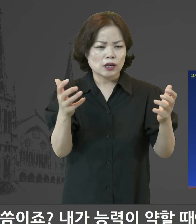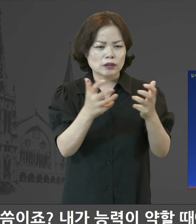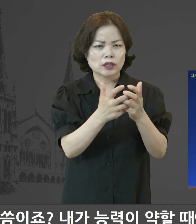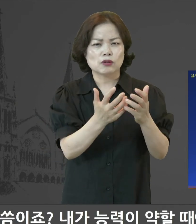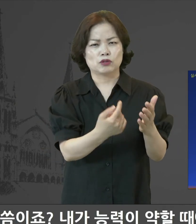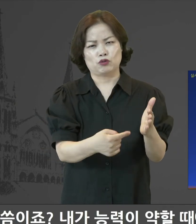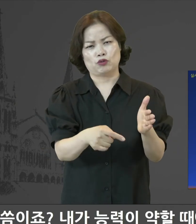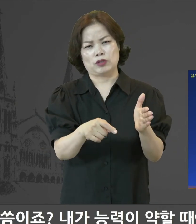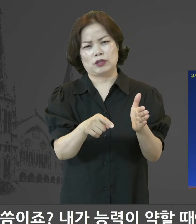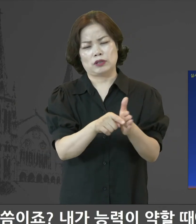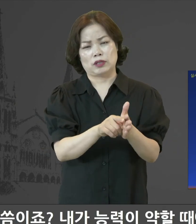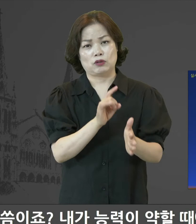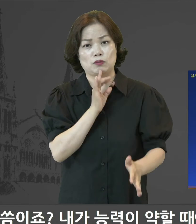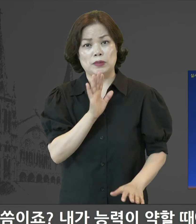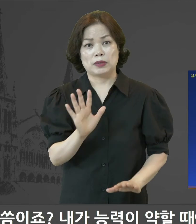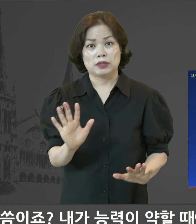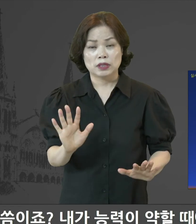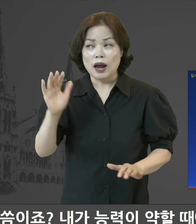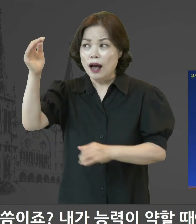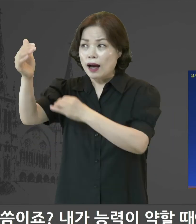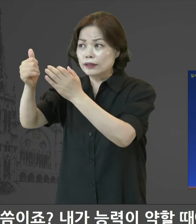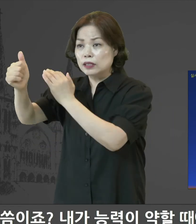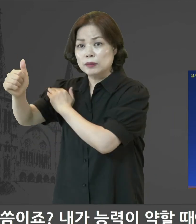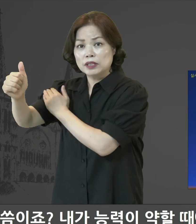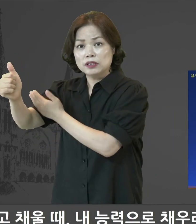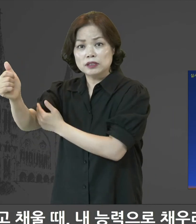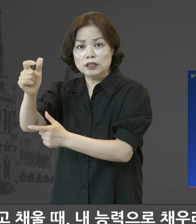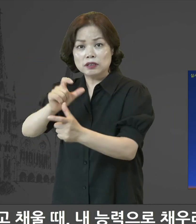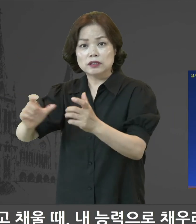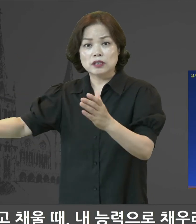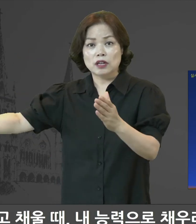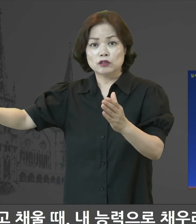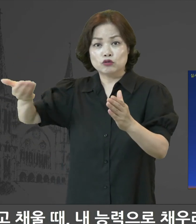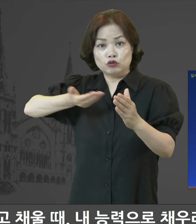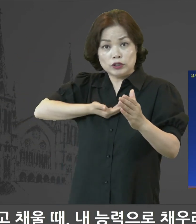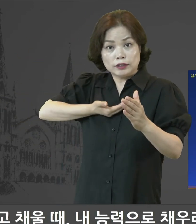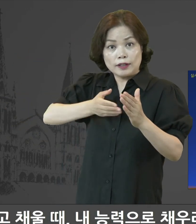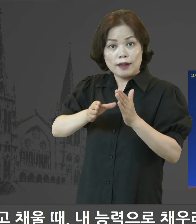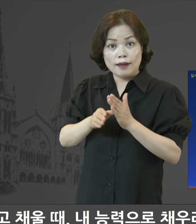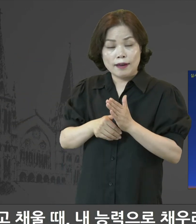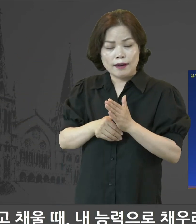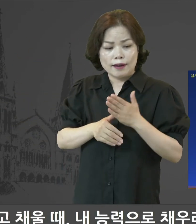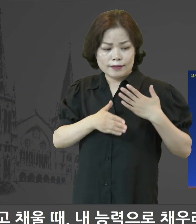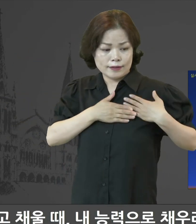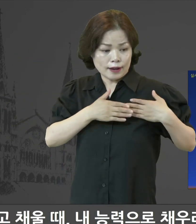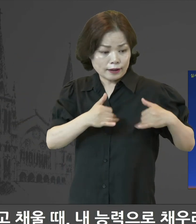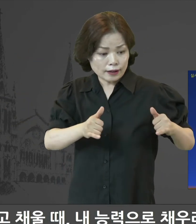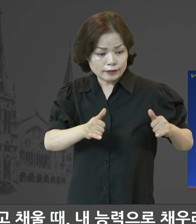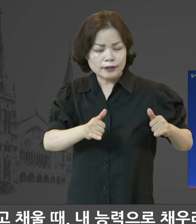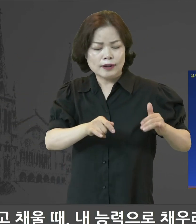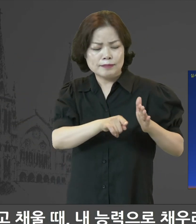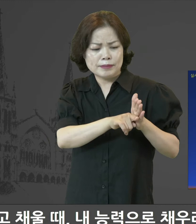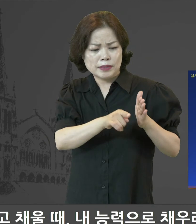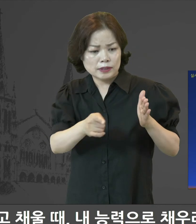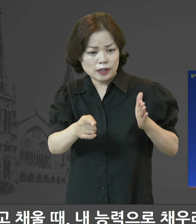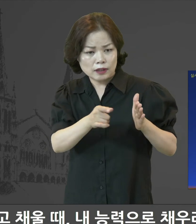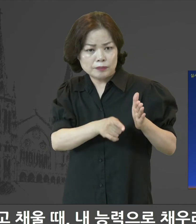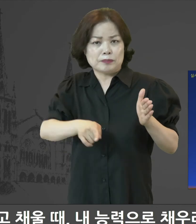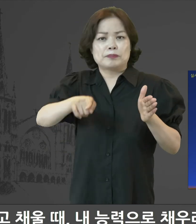때 그것으로만 되는 것이 아니라 하나님의 능력이 채워줄 때, 그때 약한 자가 온전해진다고 얘기하는